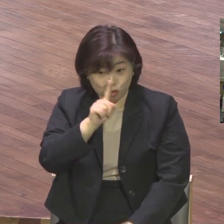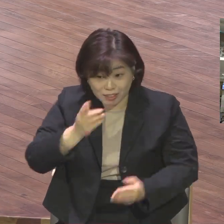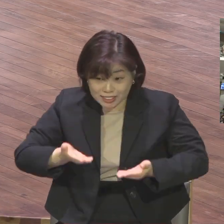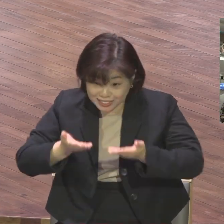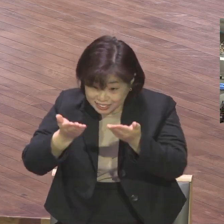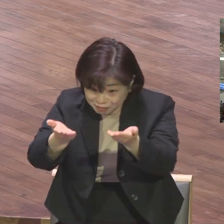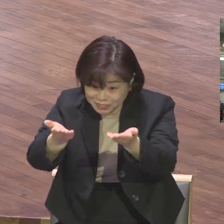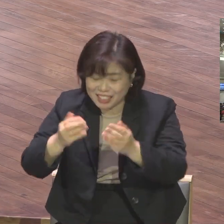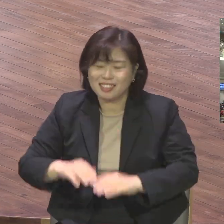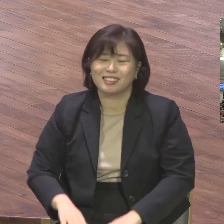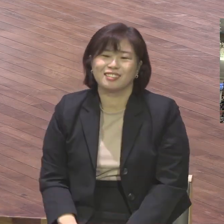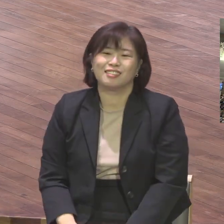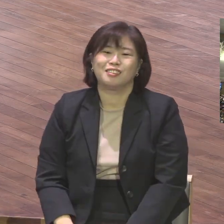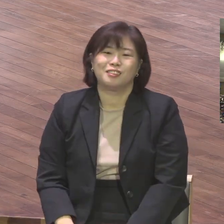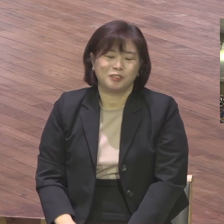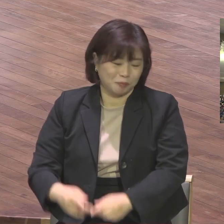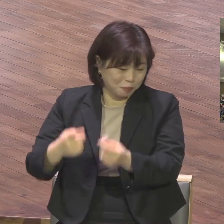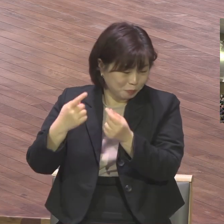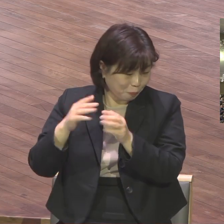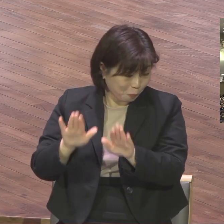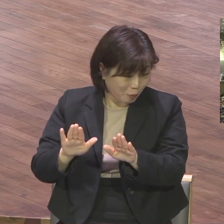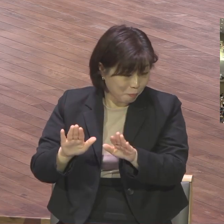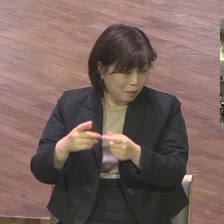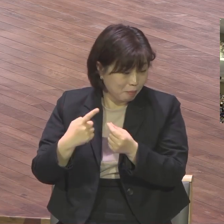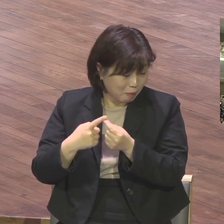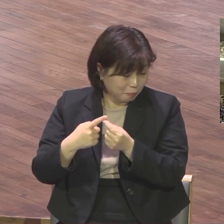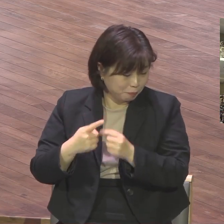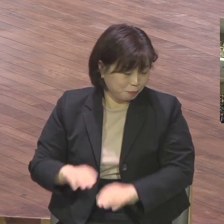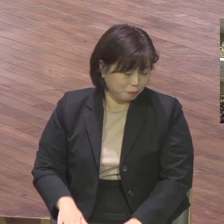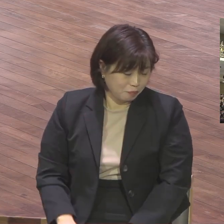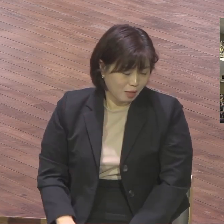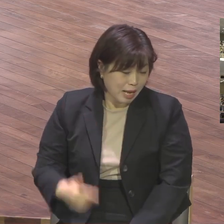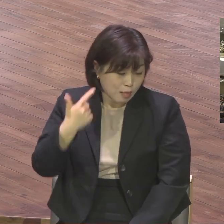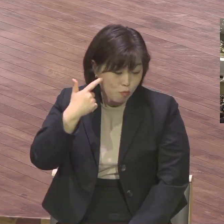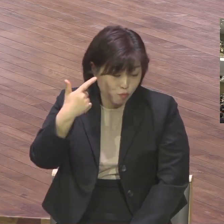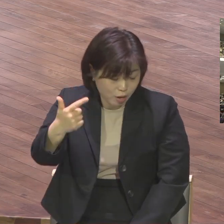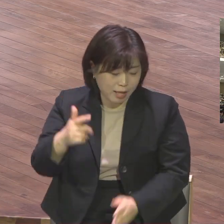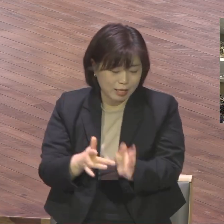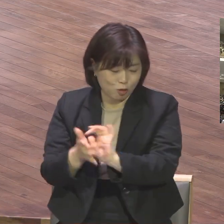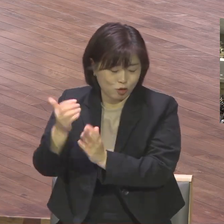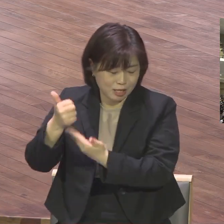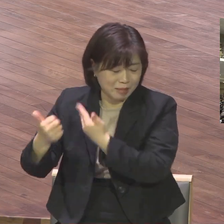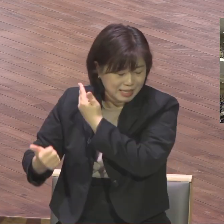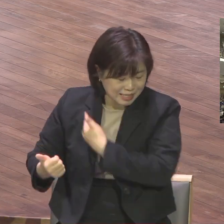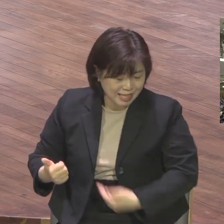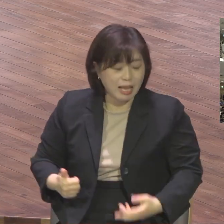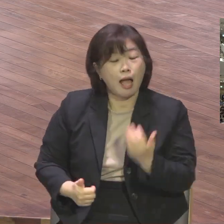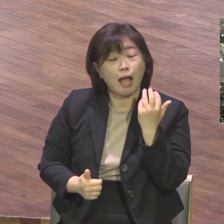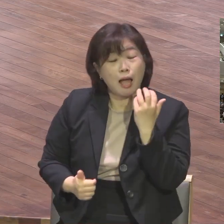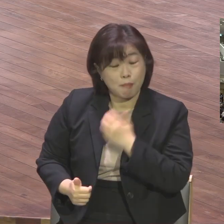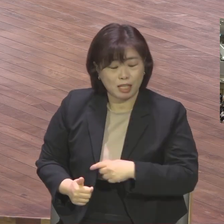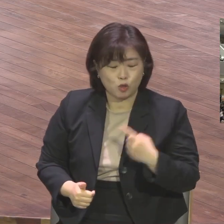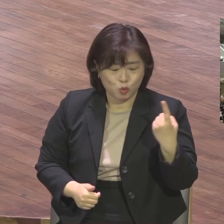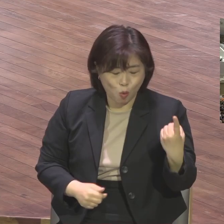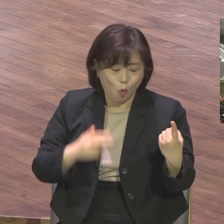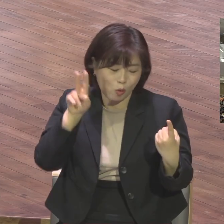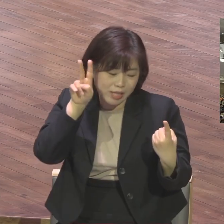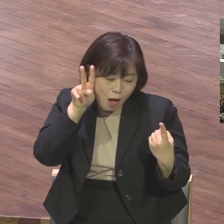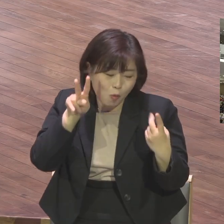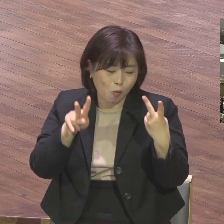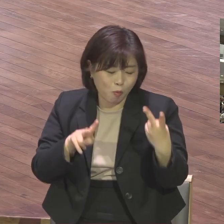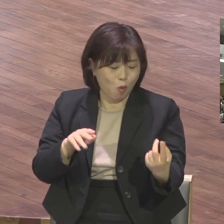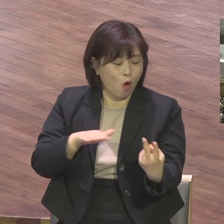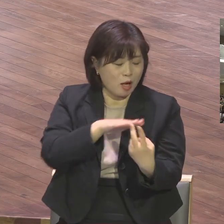후에 예수께서 베드로와 야고보와 요한을 데리고 따로 높은 산에 올라가셨더니 그들